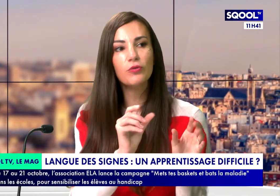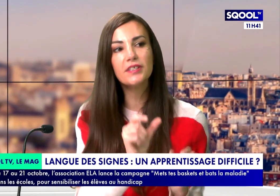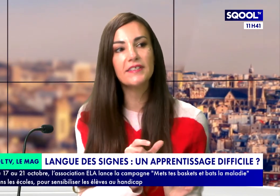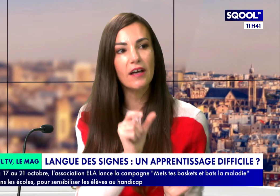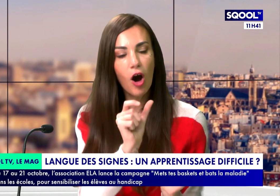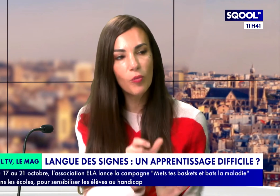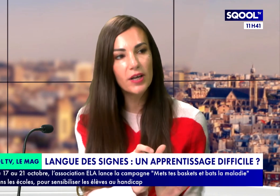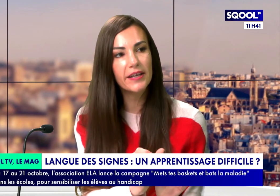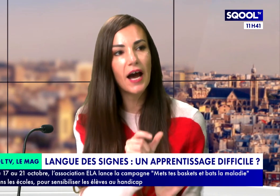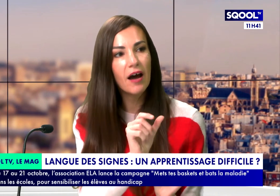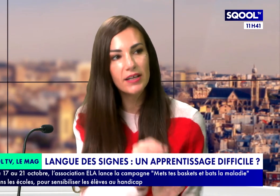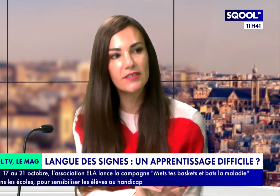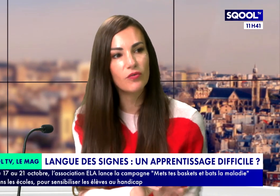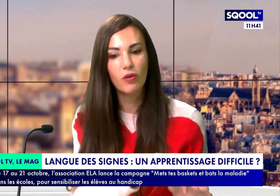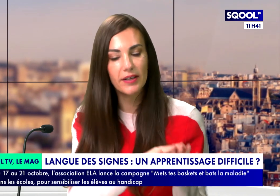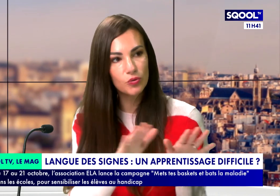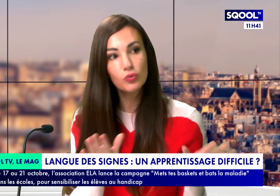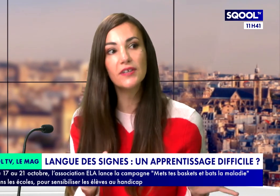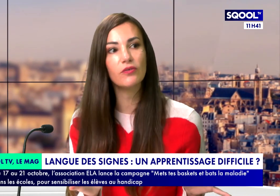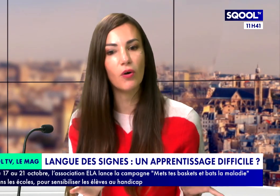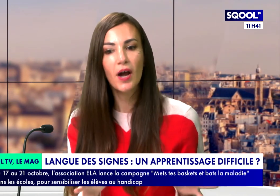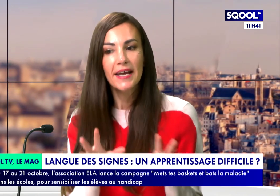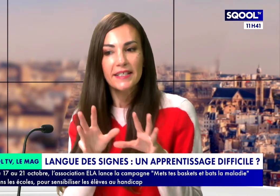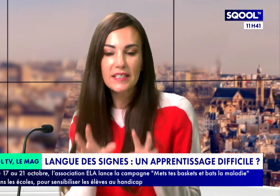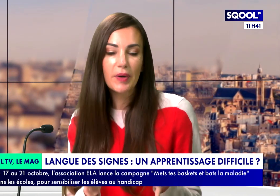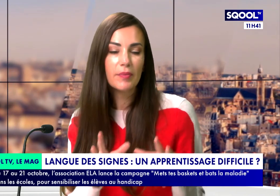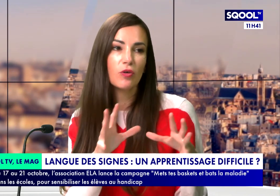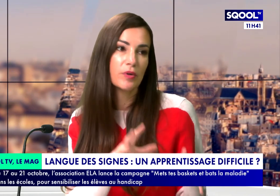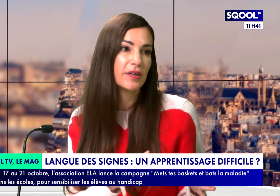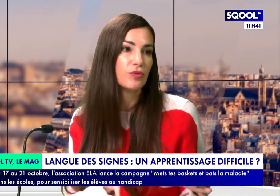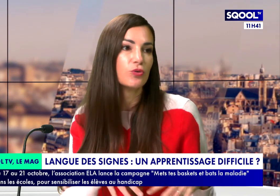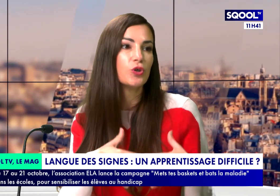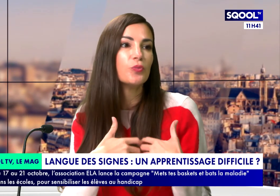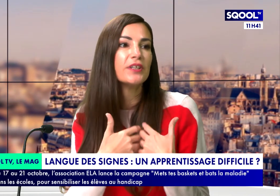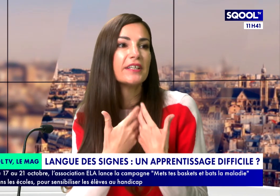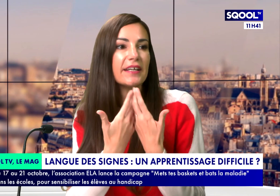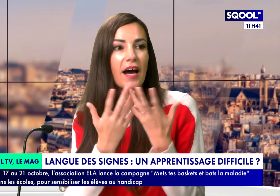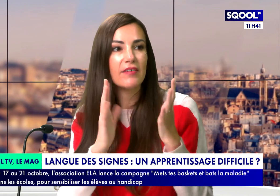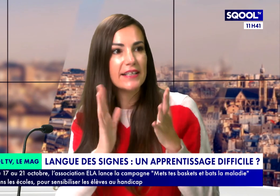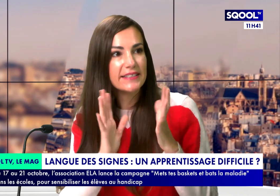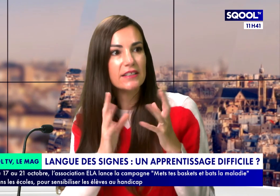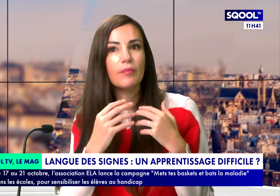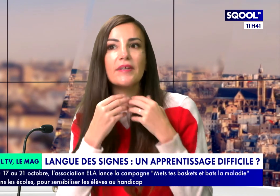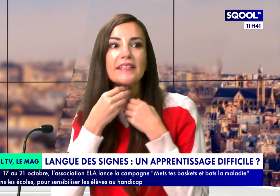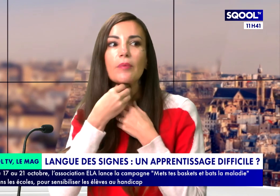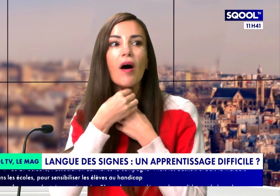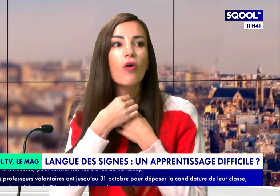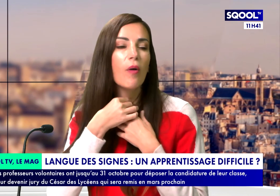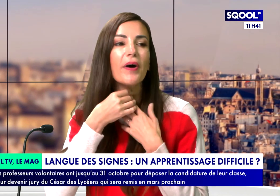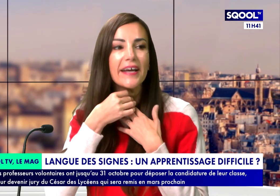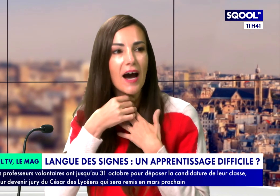'utiliser en mots-clés avec les enfants, avec tous les enfants. Ce qui permet au bébé, lui, de communiquer avec les signes, parce qu'il n'est pas encore prêt à